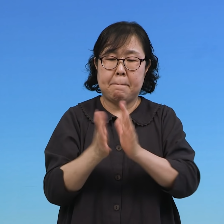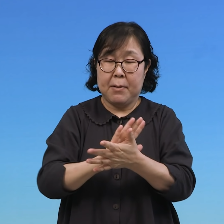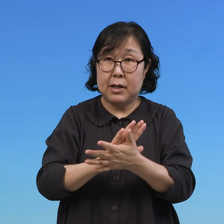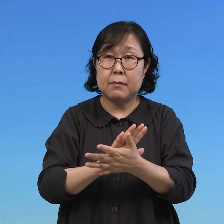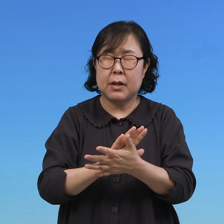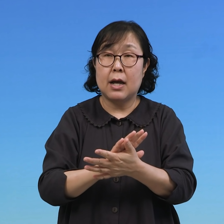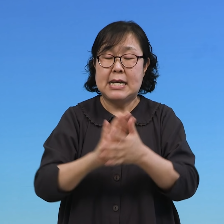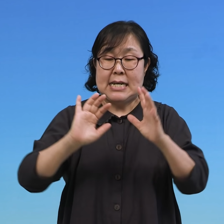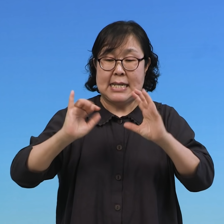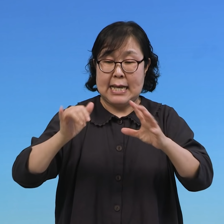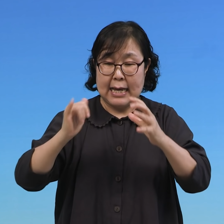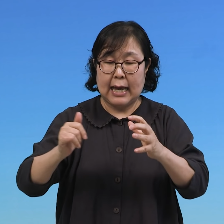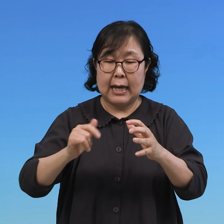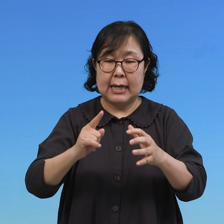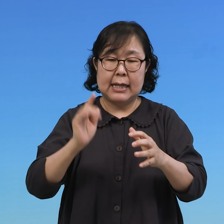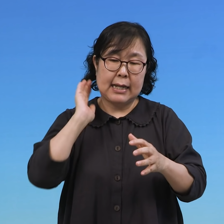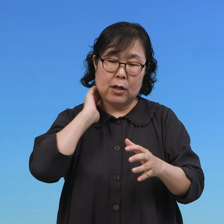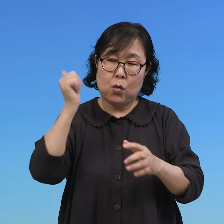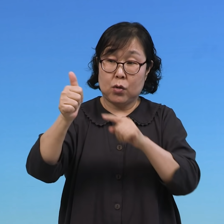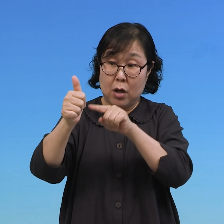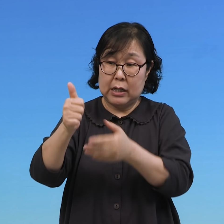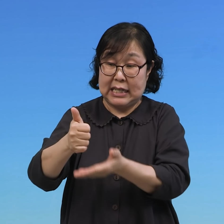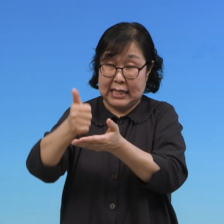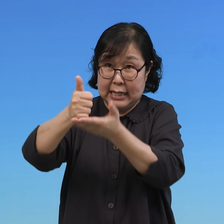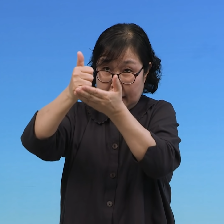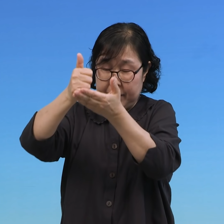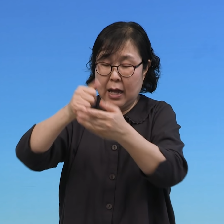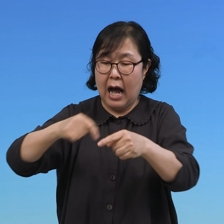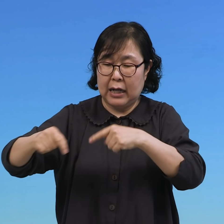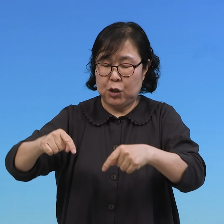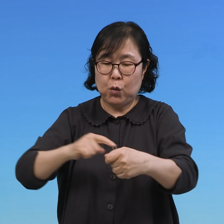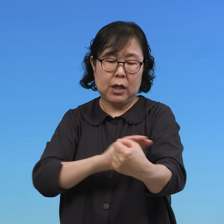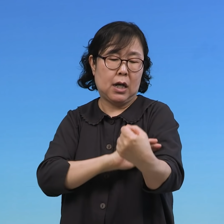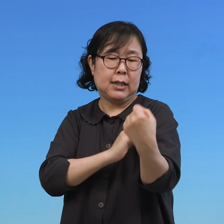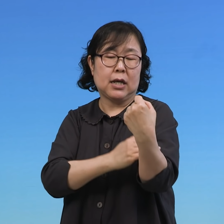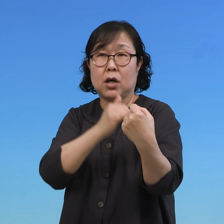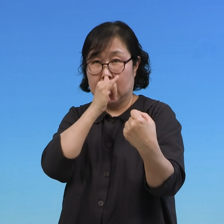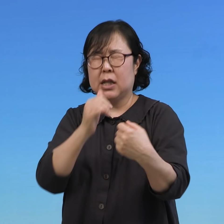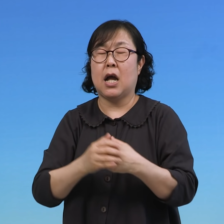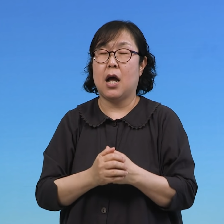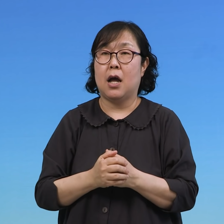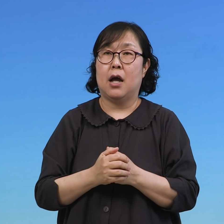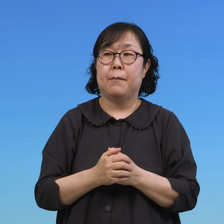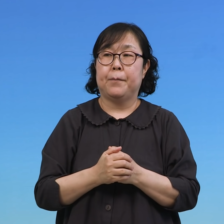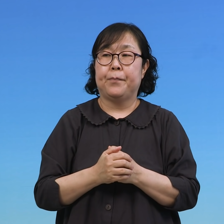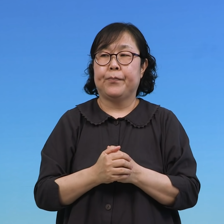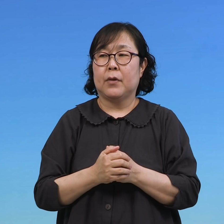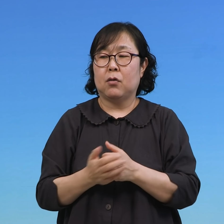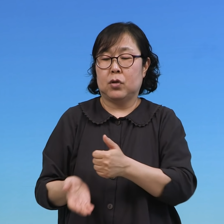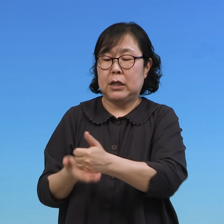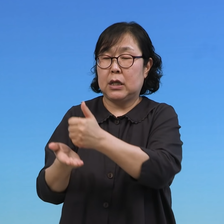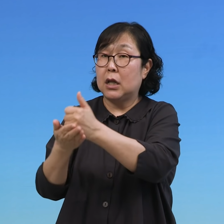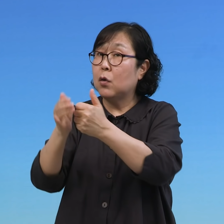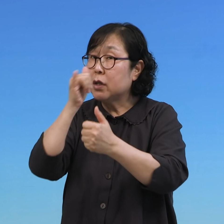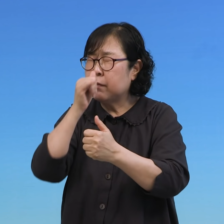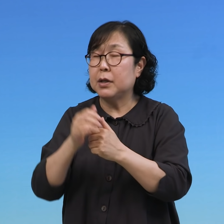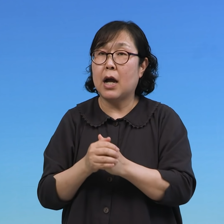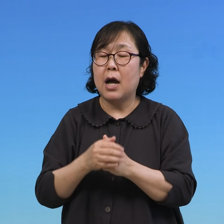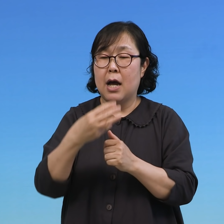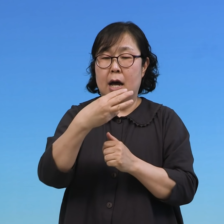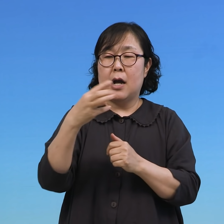일어나가지고 지금요 세계가 이 사람을 칭찬해요. 지도자 자격이 있다. 반전이 어디서 일어났는지